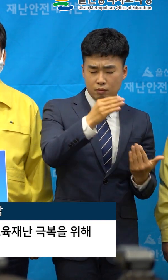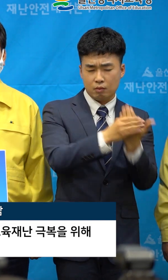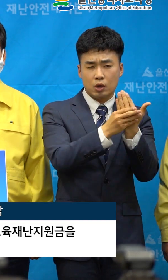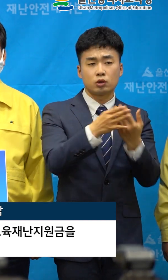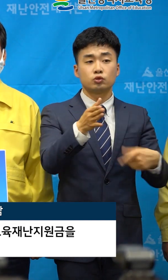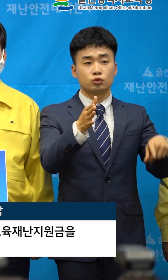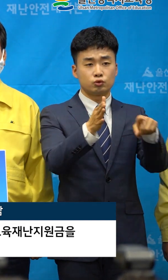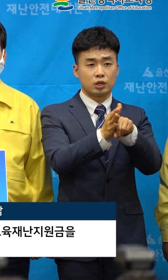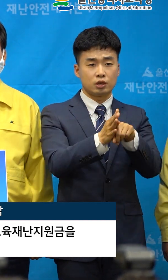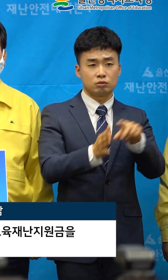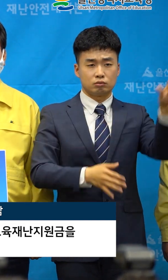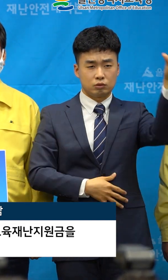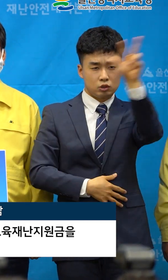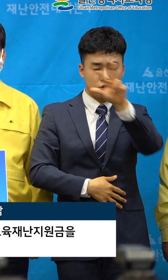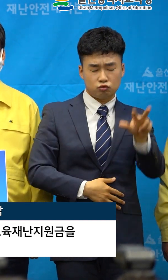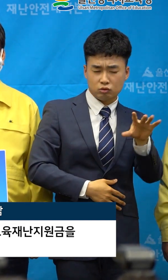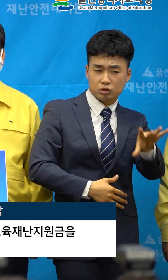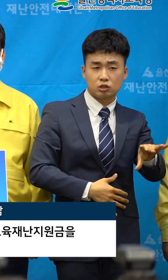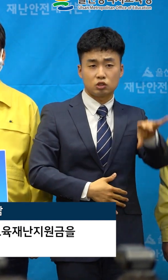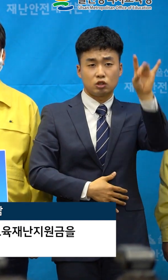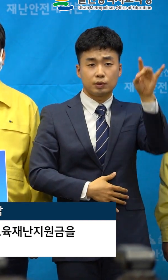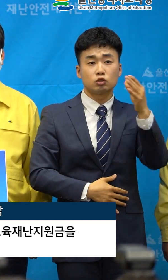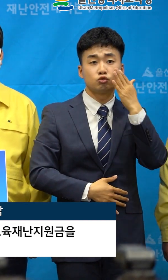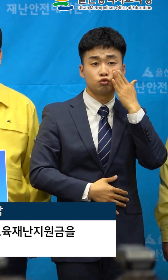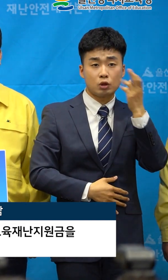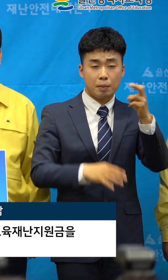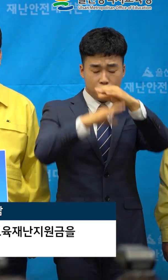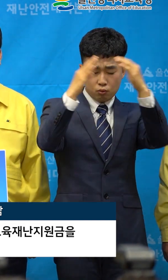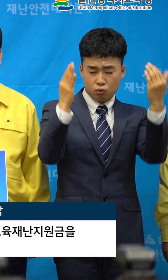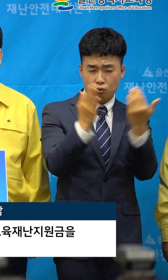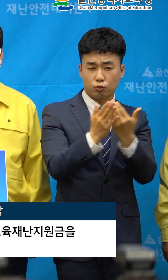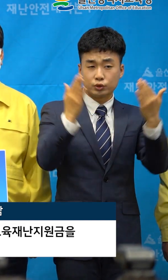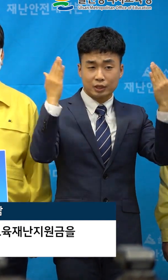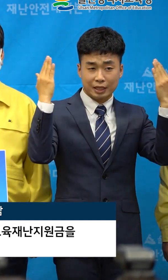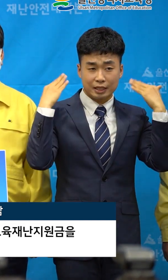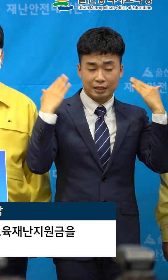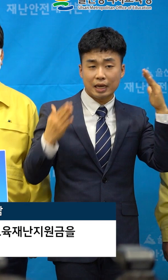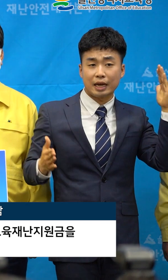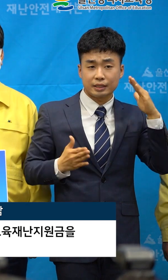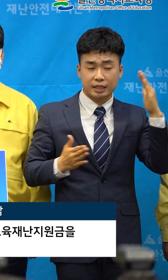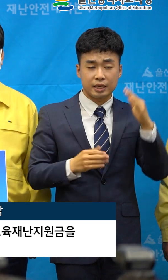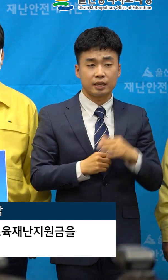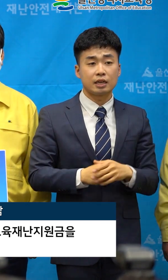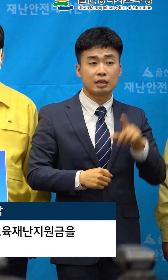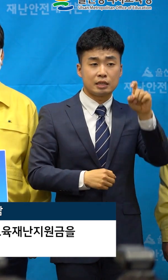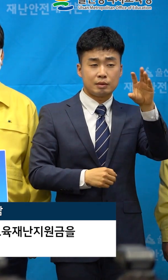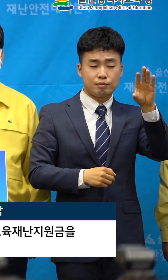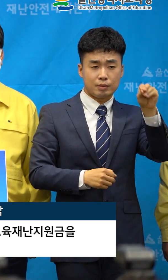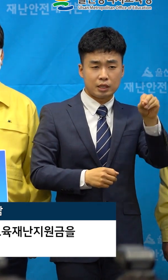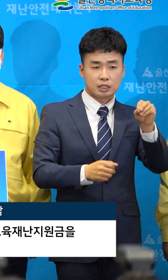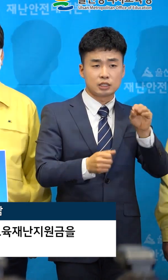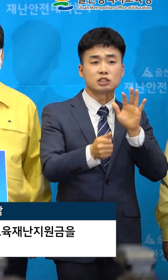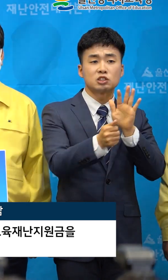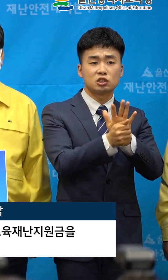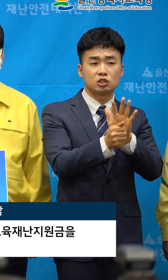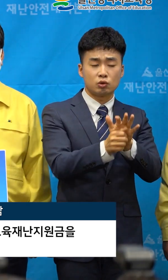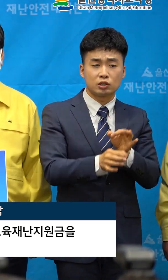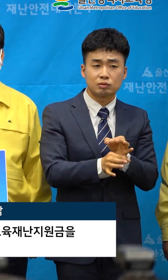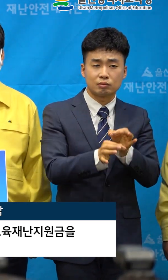위해 전국에서 처음으로 울산의 모든 학생들에게 1인당 10만 원의